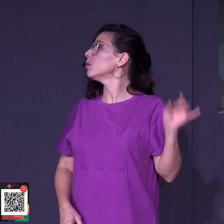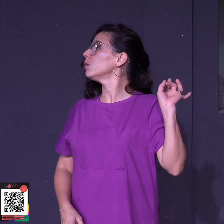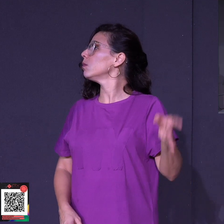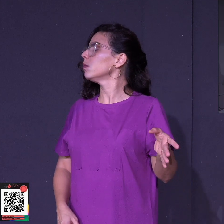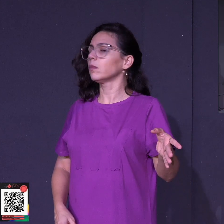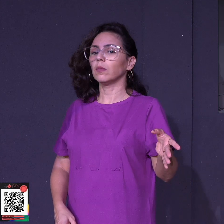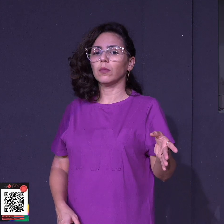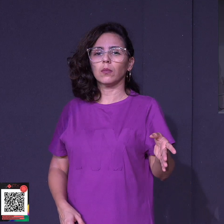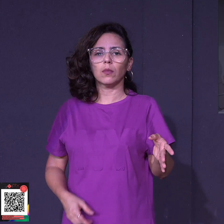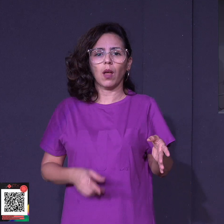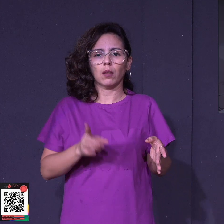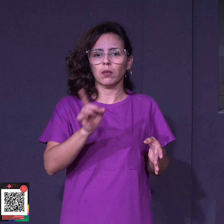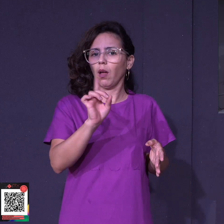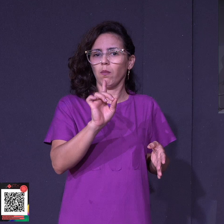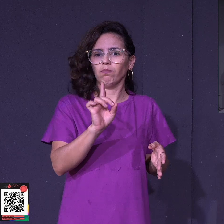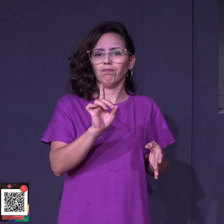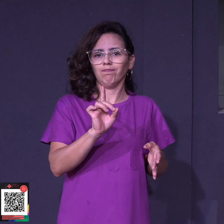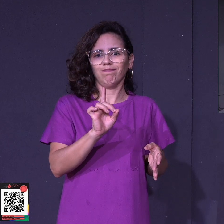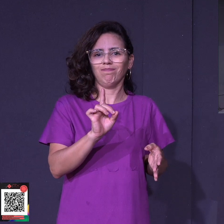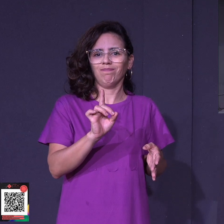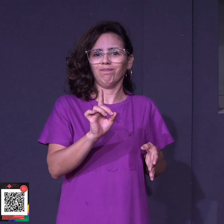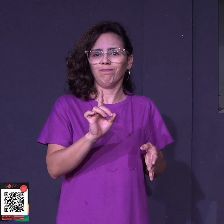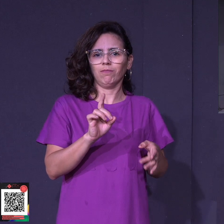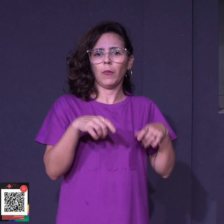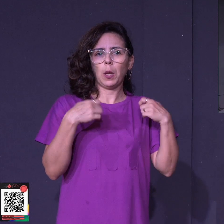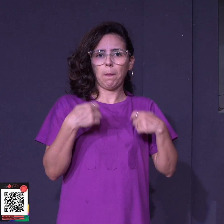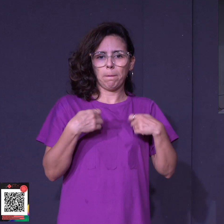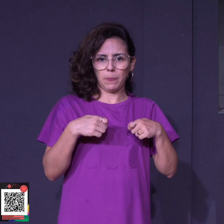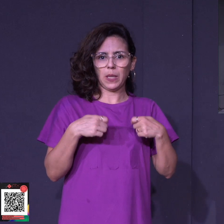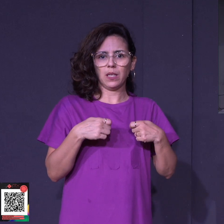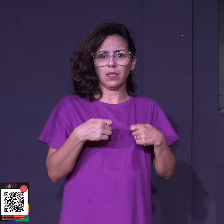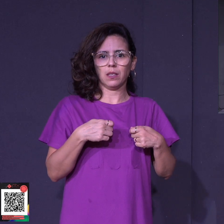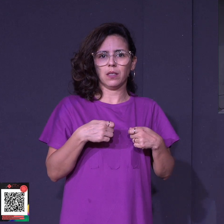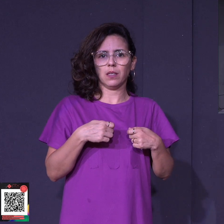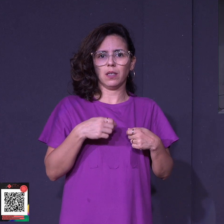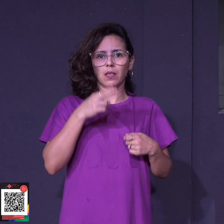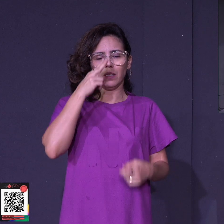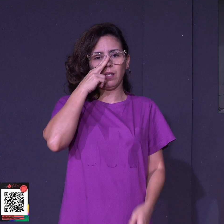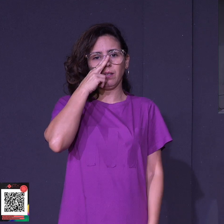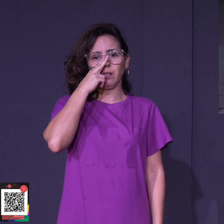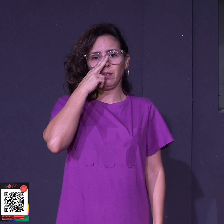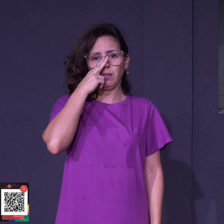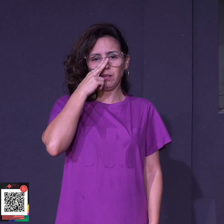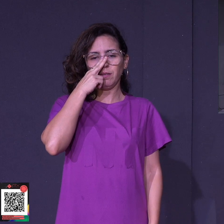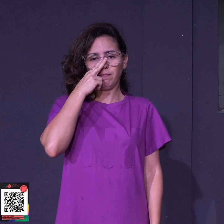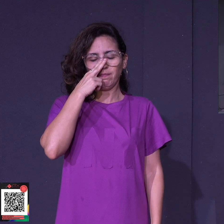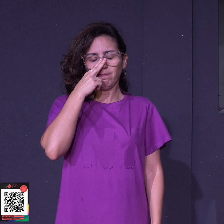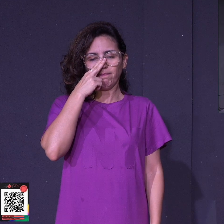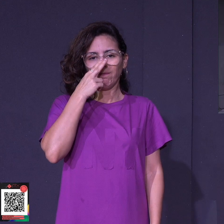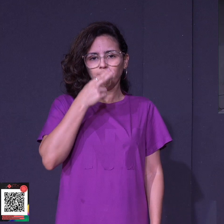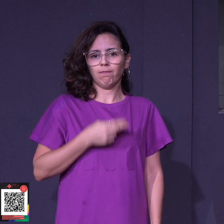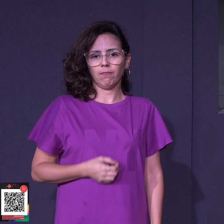Tem ou não tem? Se só frequentar a igreja, faz isso não.